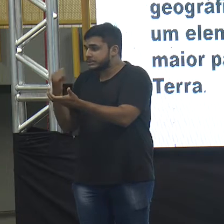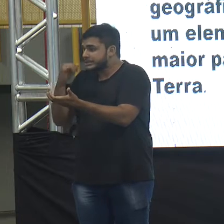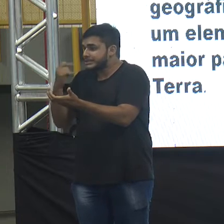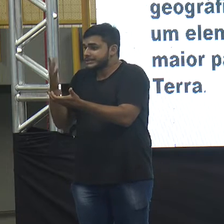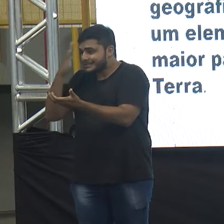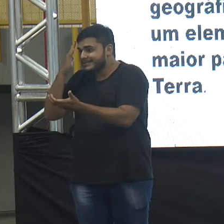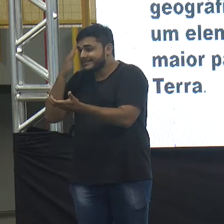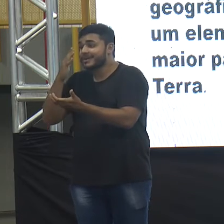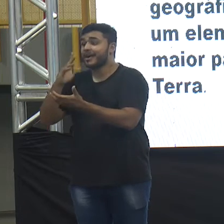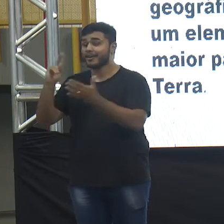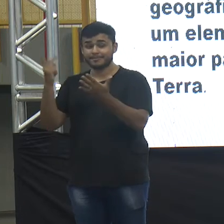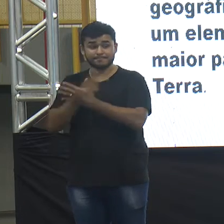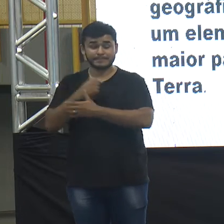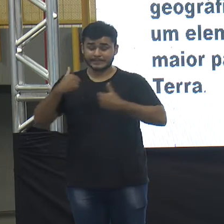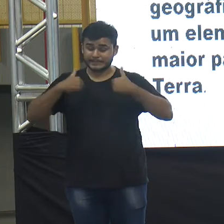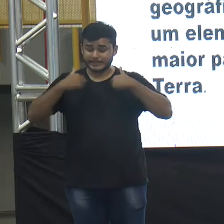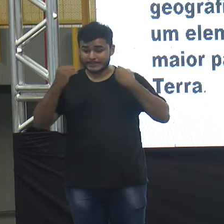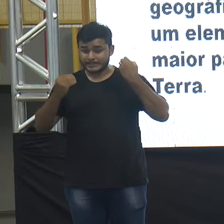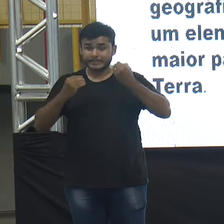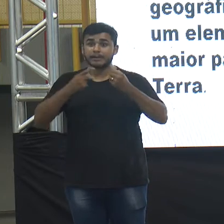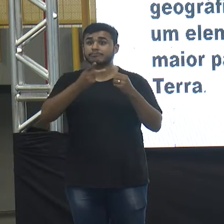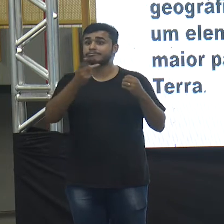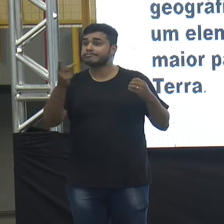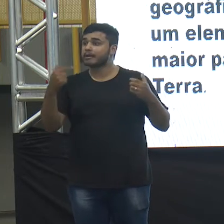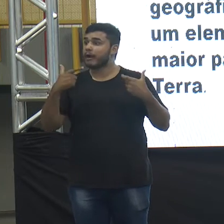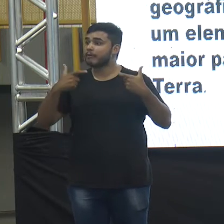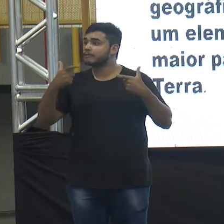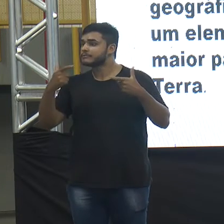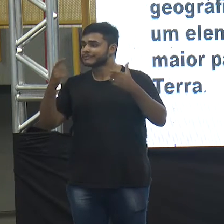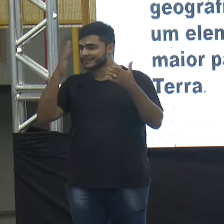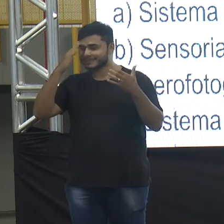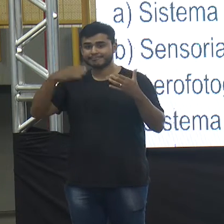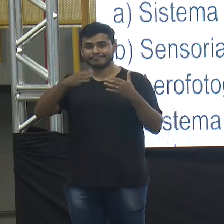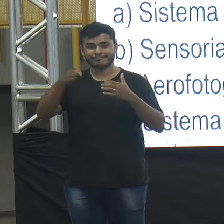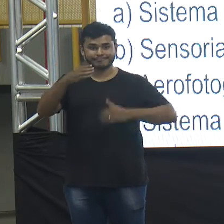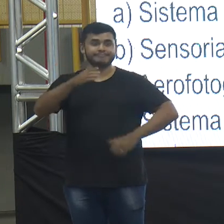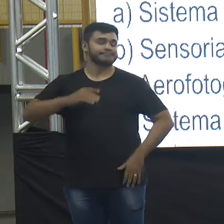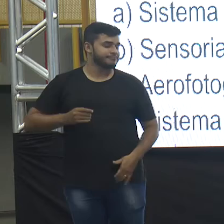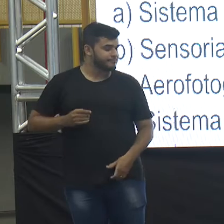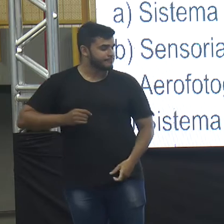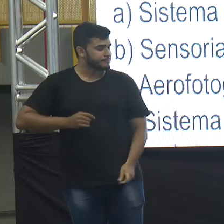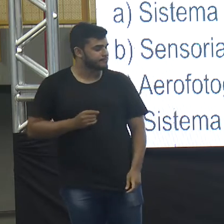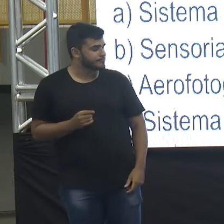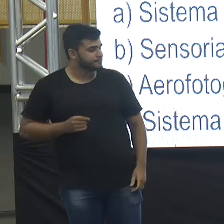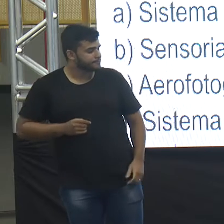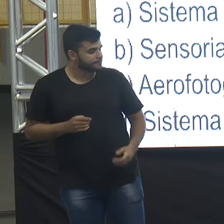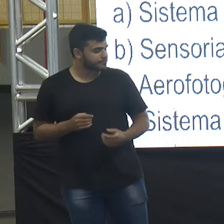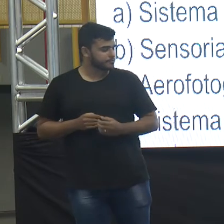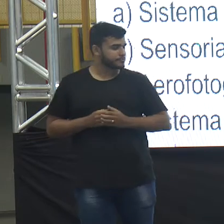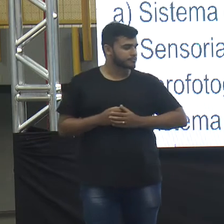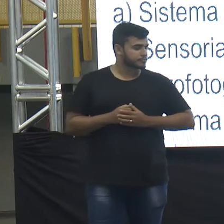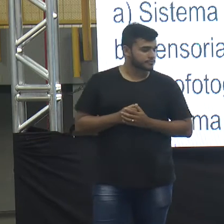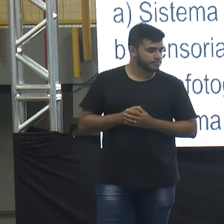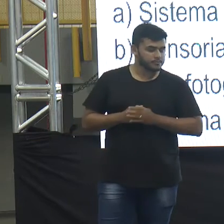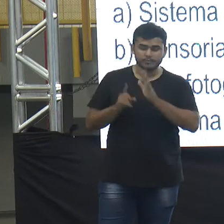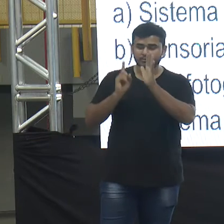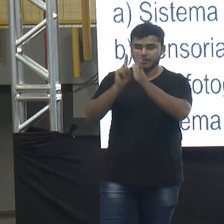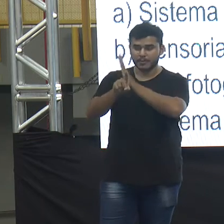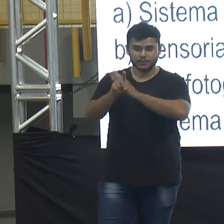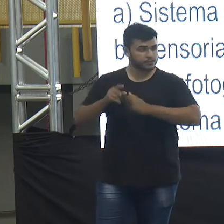que revolucionou o sistema de transportes nas grandes capitais, nas grandes cidades. Ok? Para frente. Questãozinha